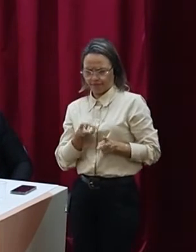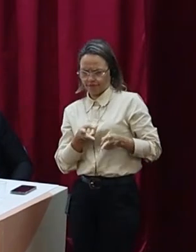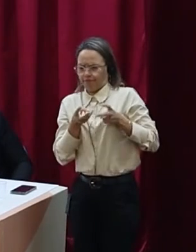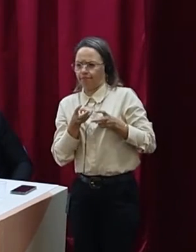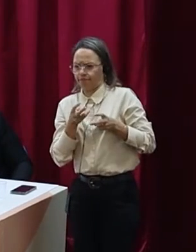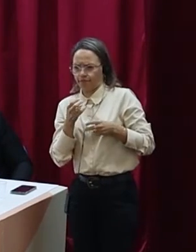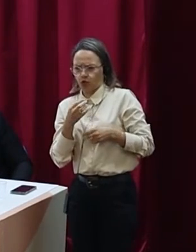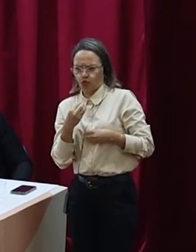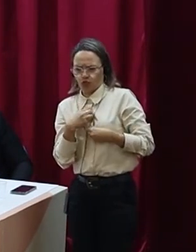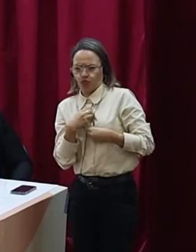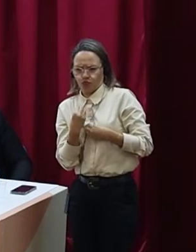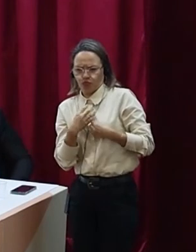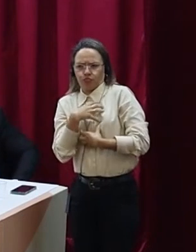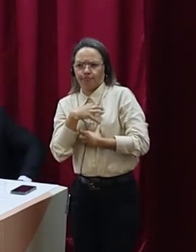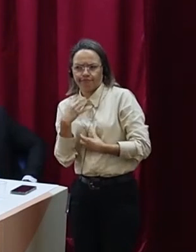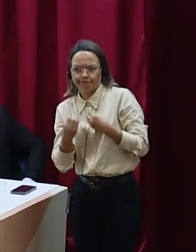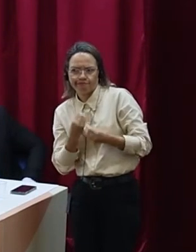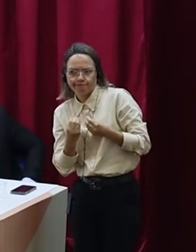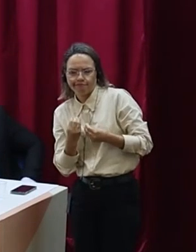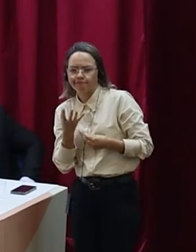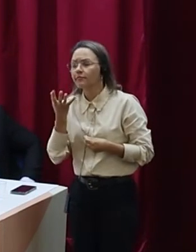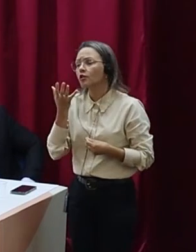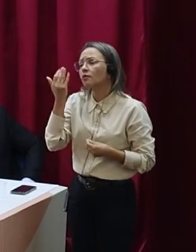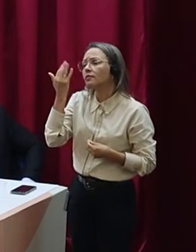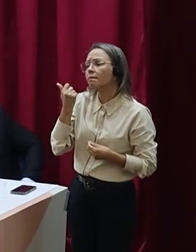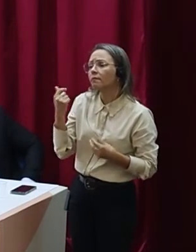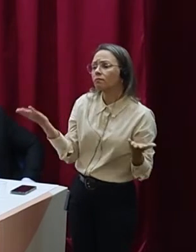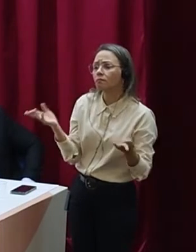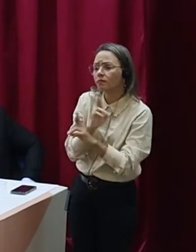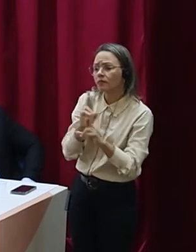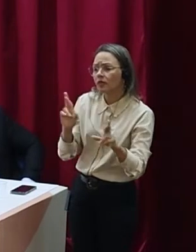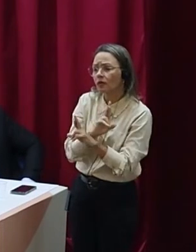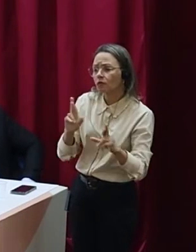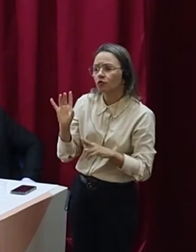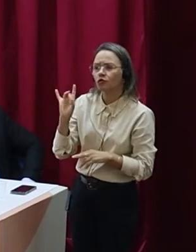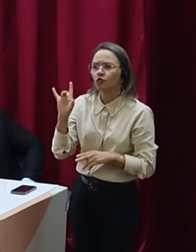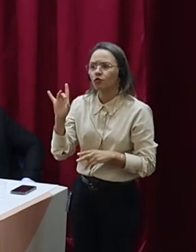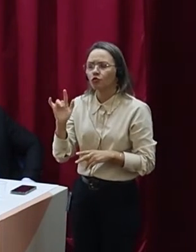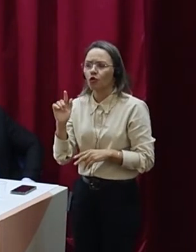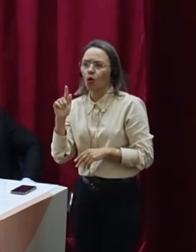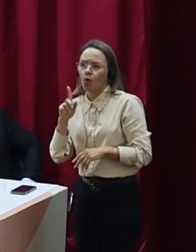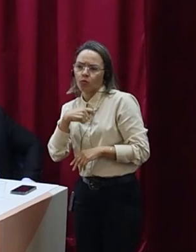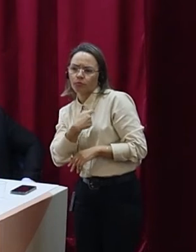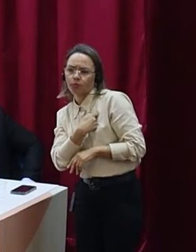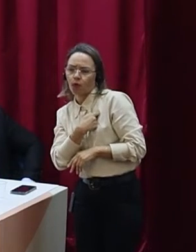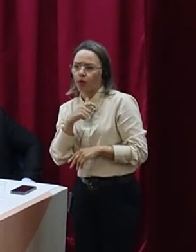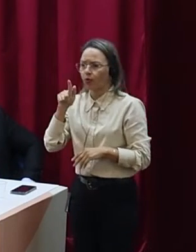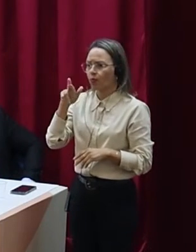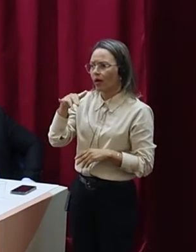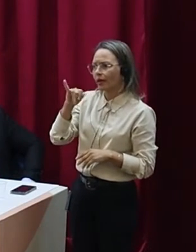gustaría saber un poco más sobre esta relación ahí de diglosia, no solo entre el español y el guaraní, sino